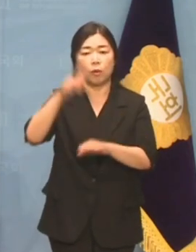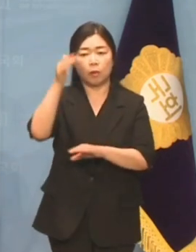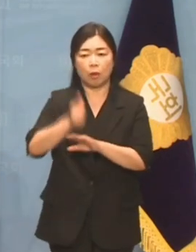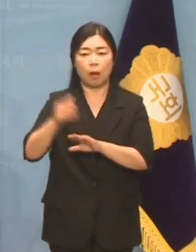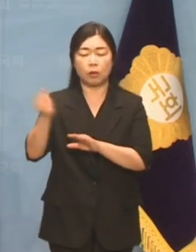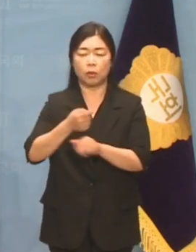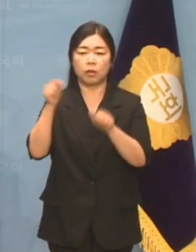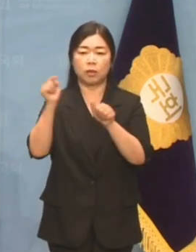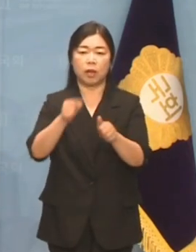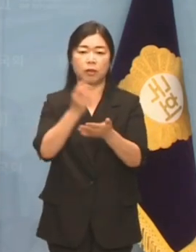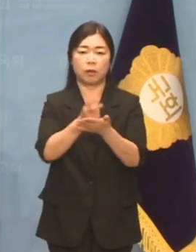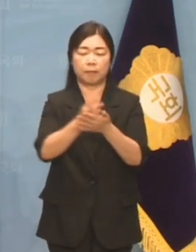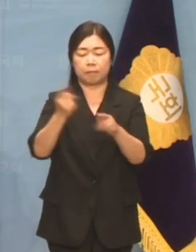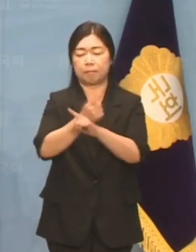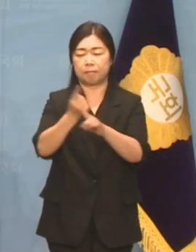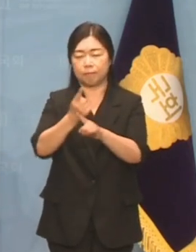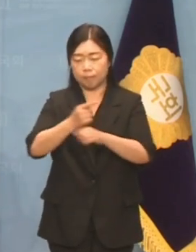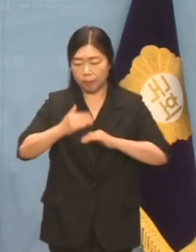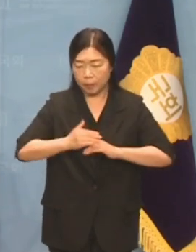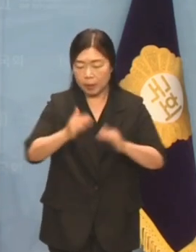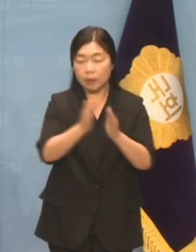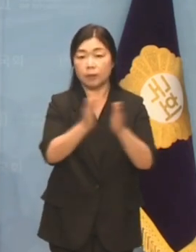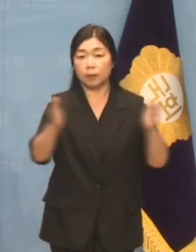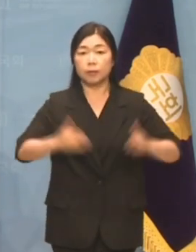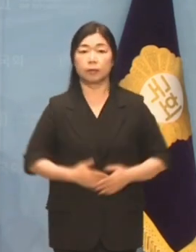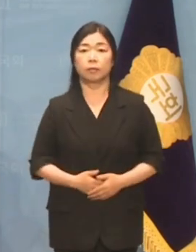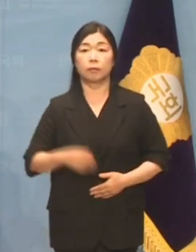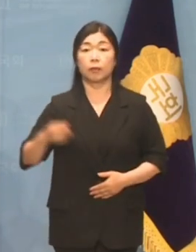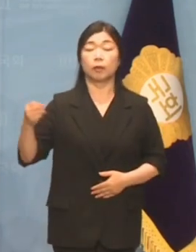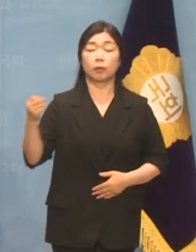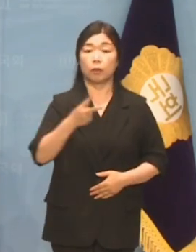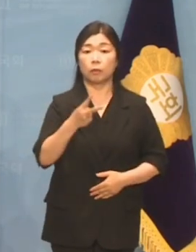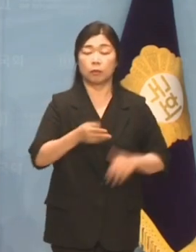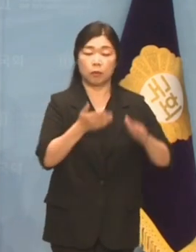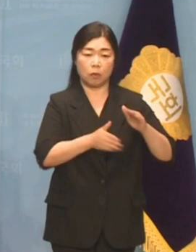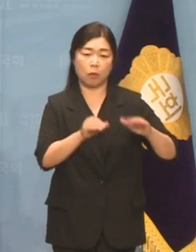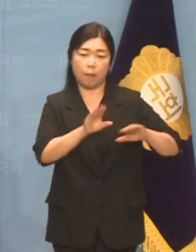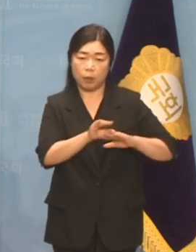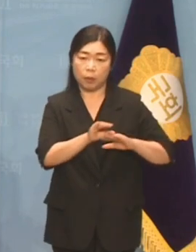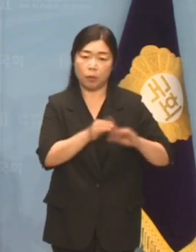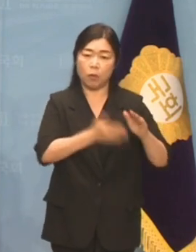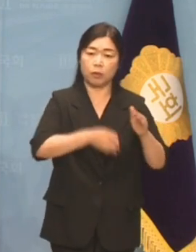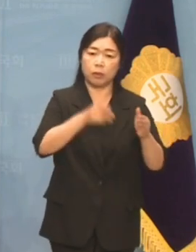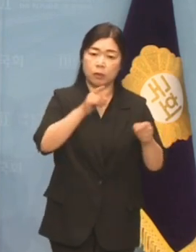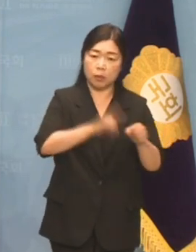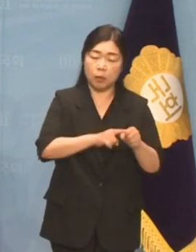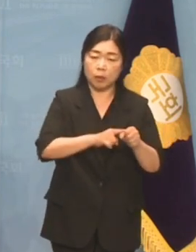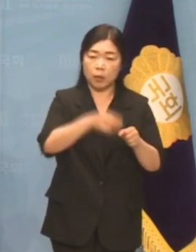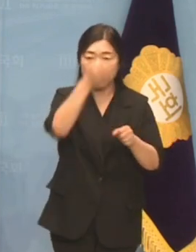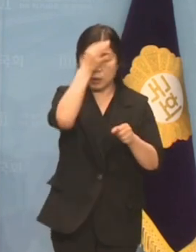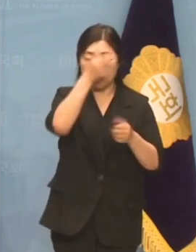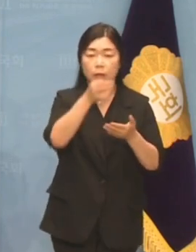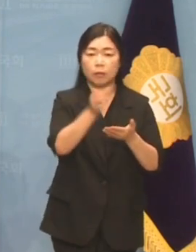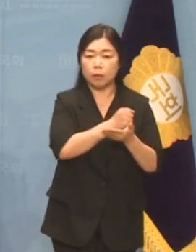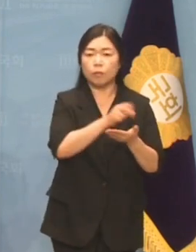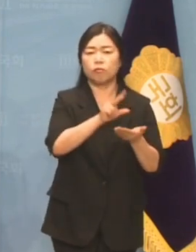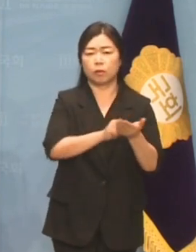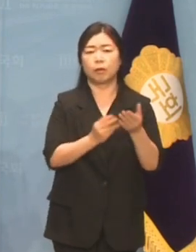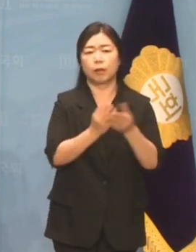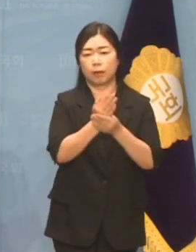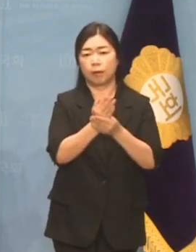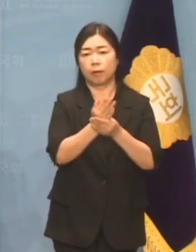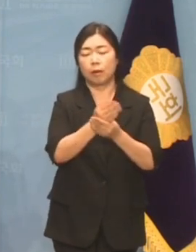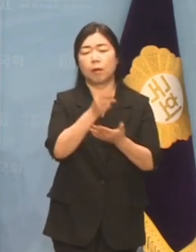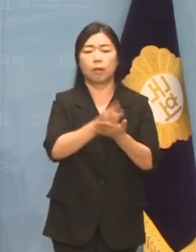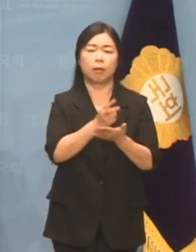시행령 개정 절차에 착수했습니다. 게다가 공영방송의 공적 기능을 흔들 수 있는 핵심 정책의